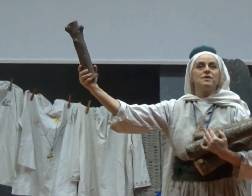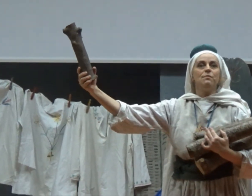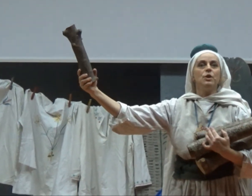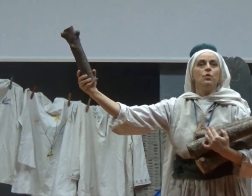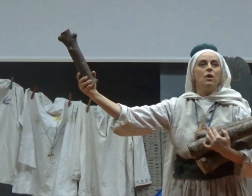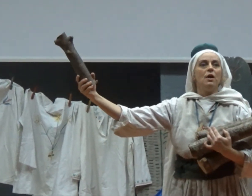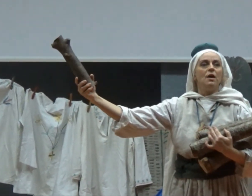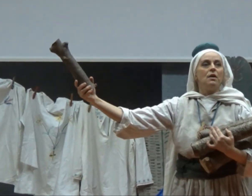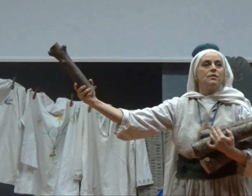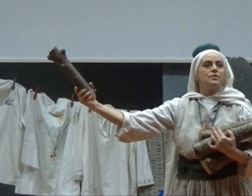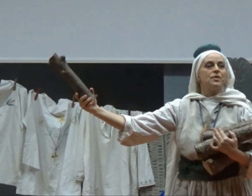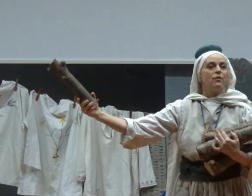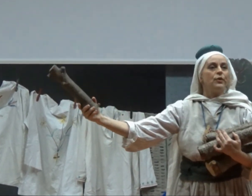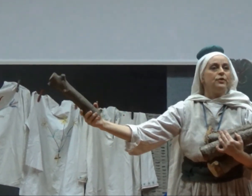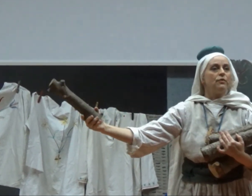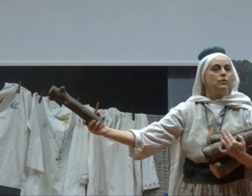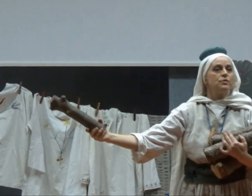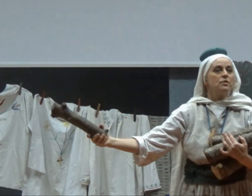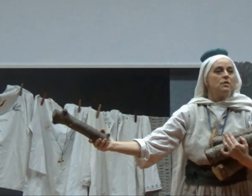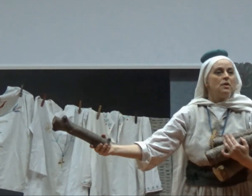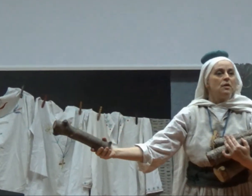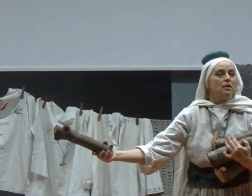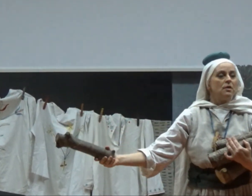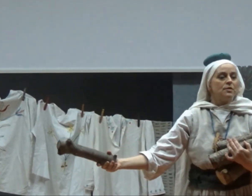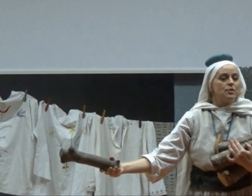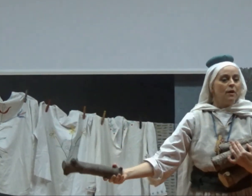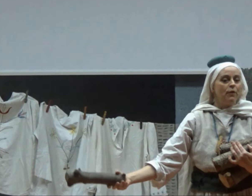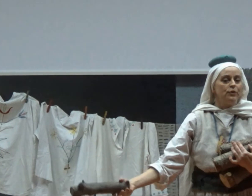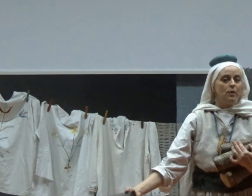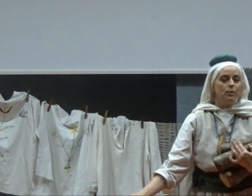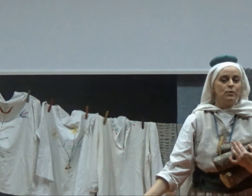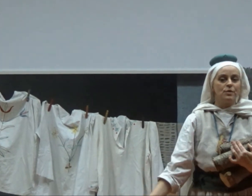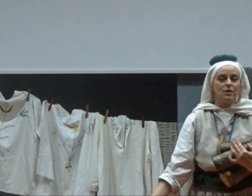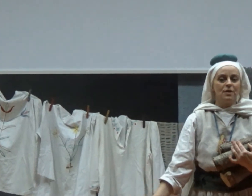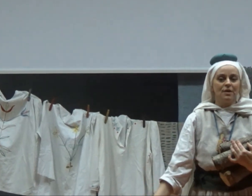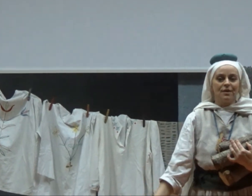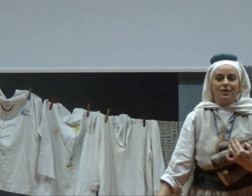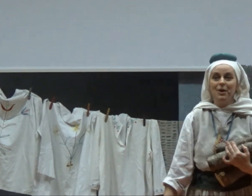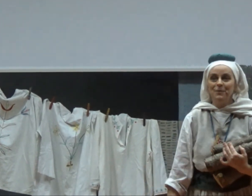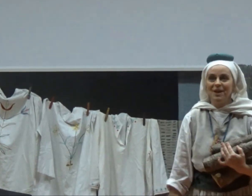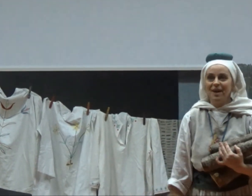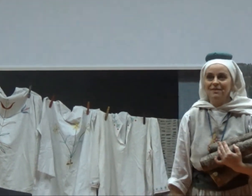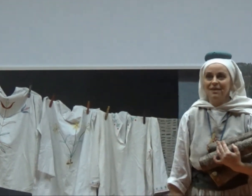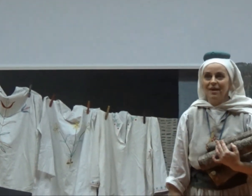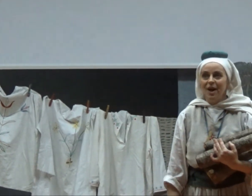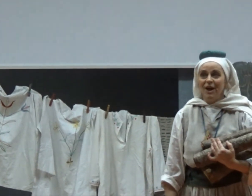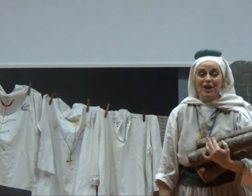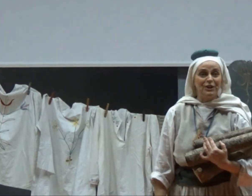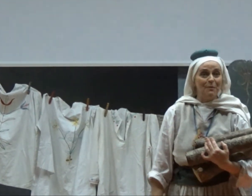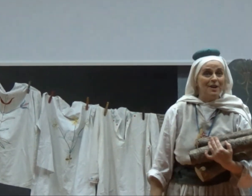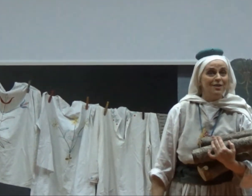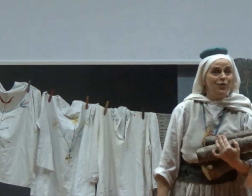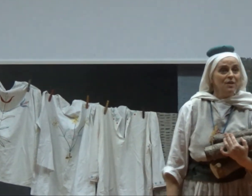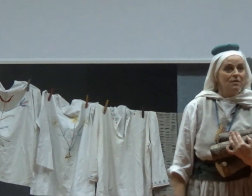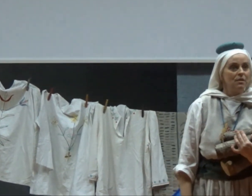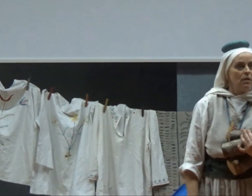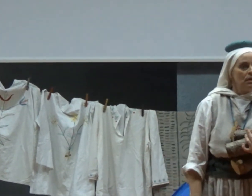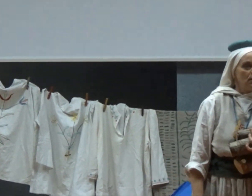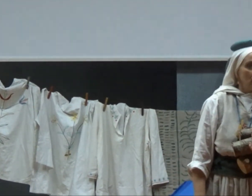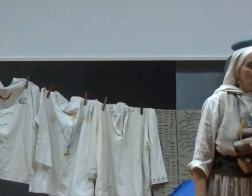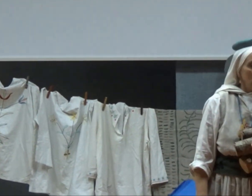Tuomet aš atsiminiau savo tėvus, savo namus. Kaip jį tėvai? Ar dar tebe